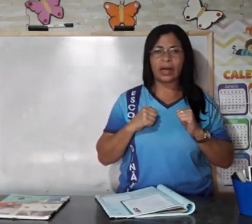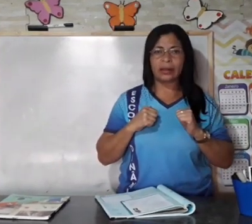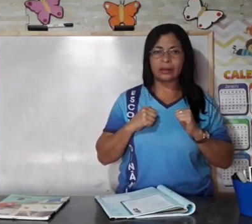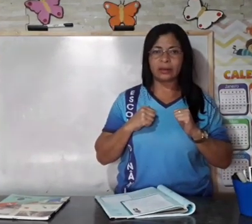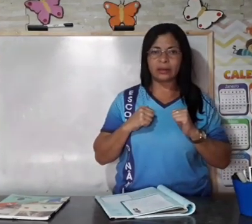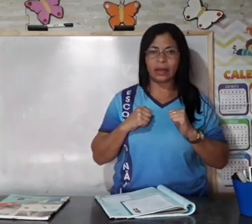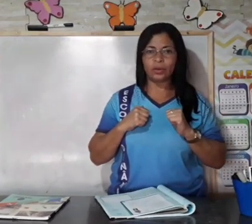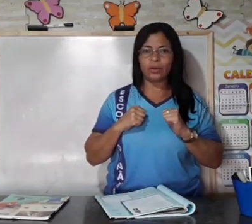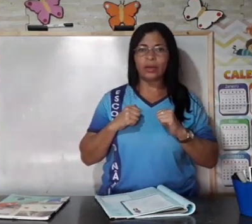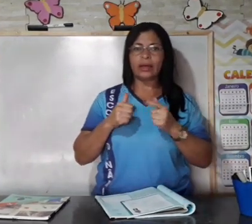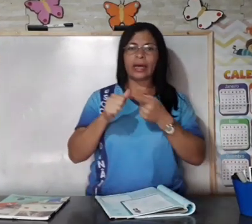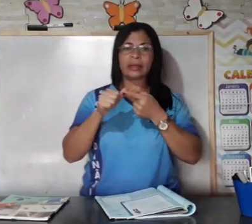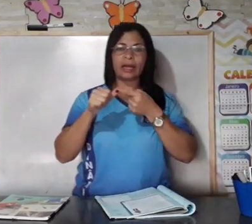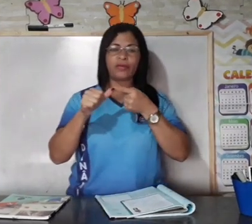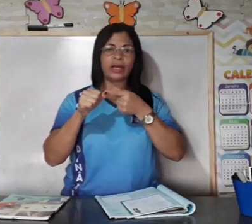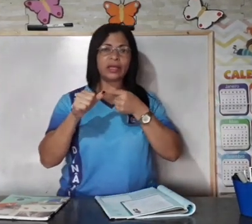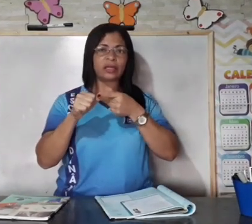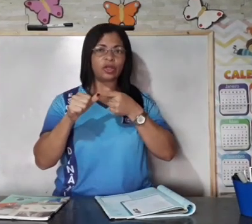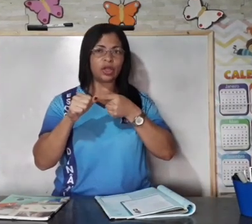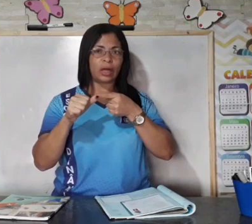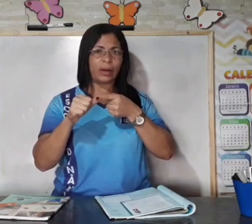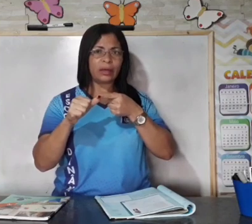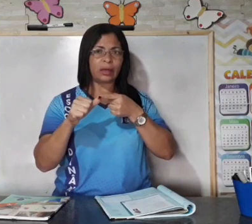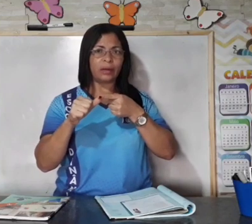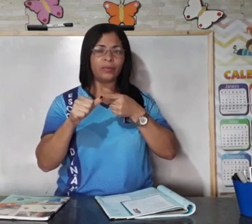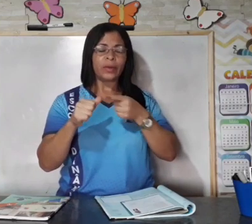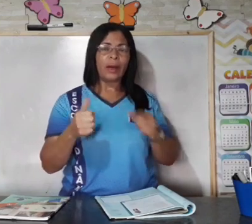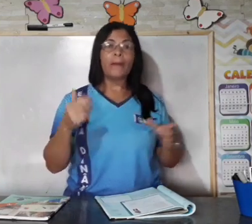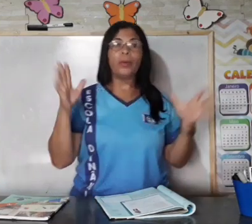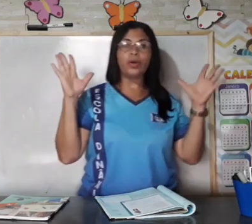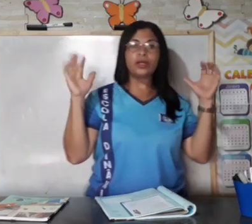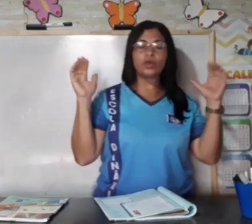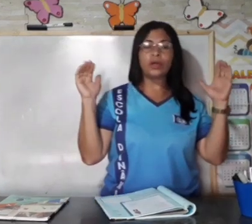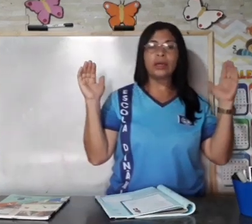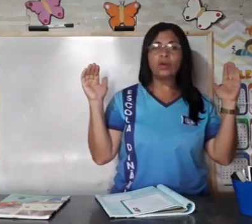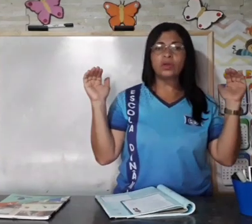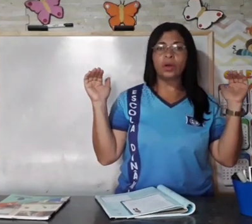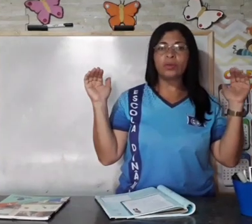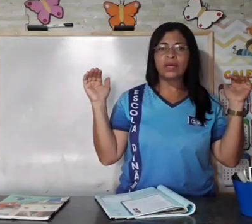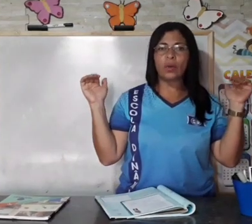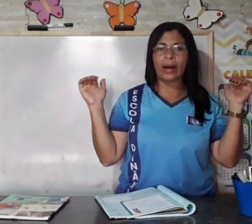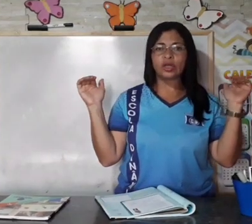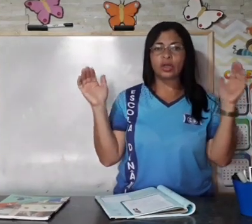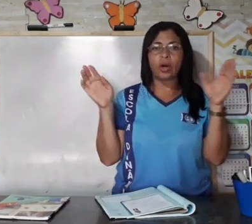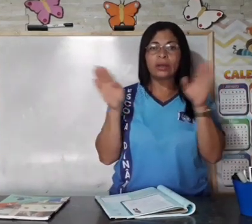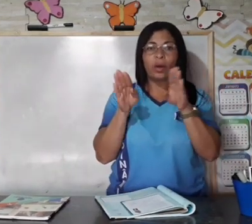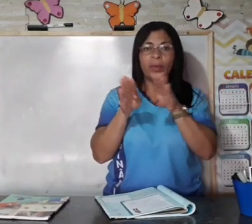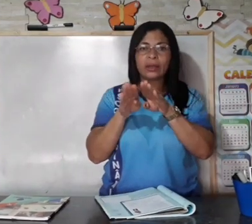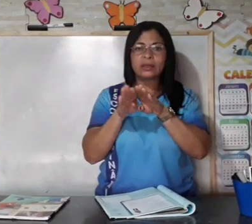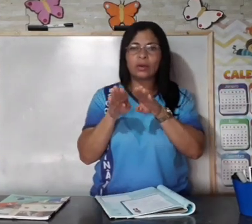identidade, certo? Que é através dessa digital aqui. Por isso que não somos iguais, totalmente